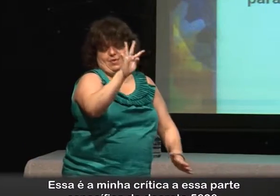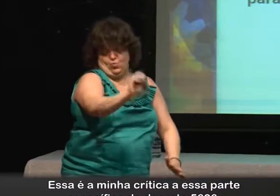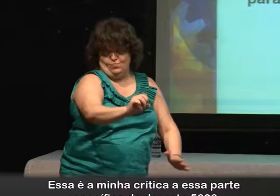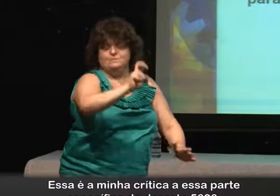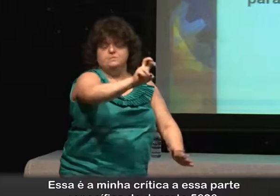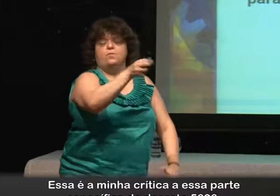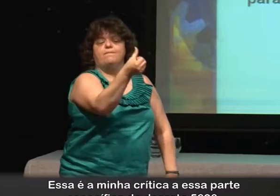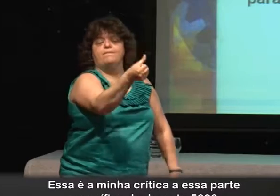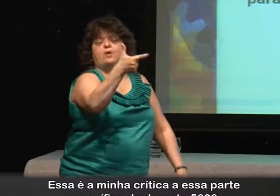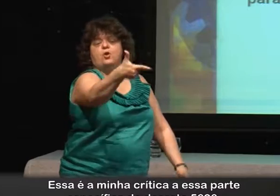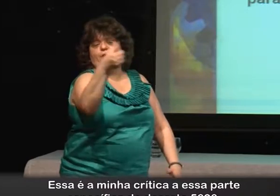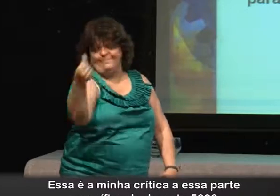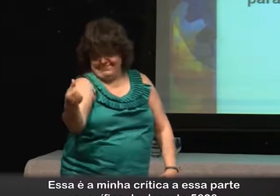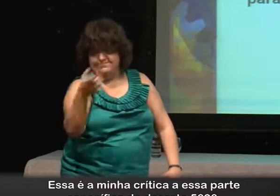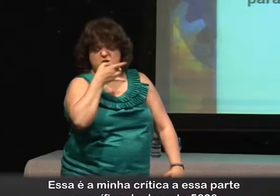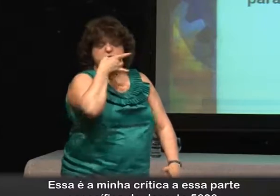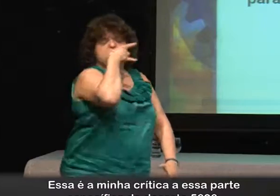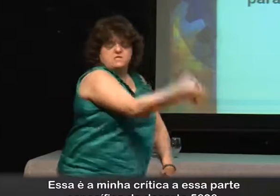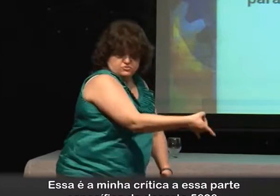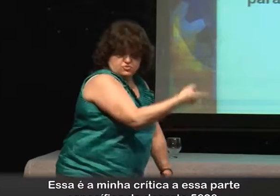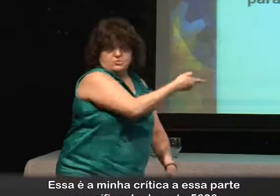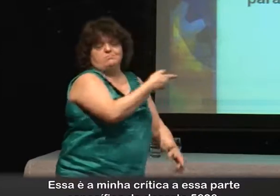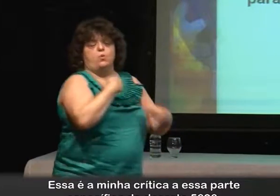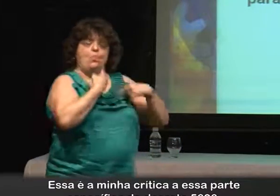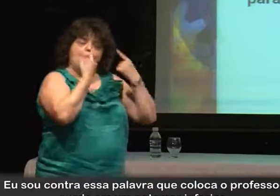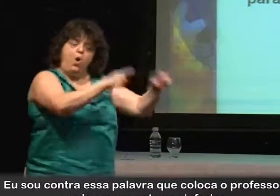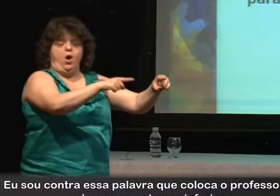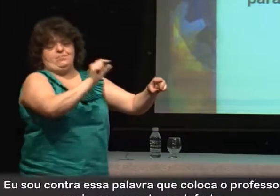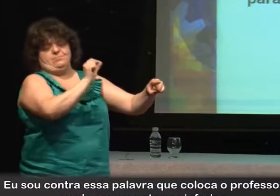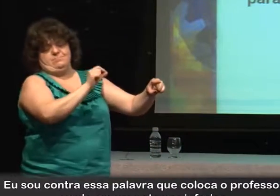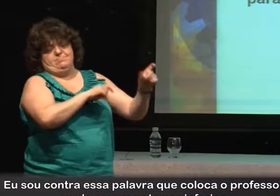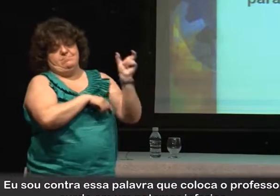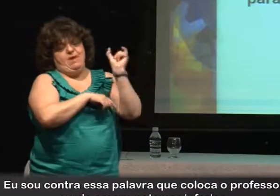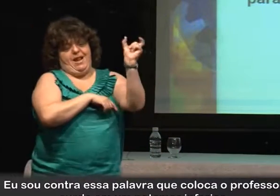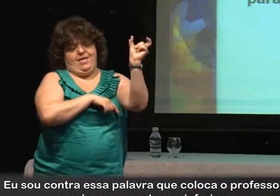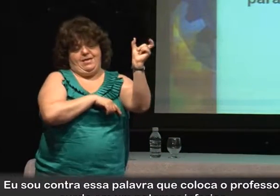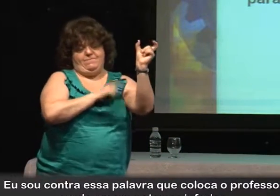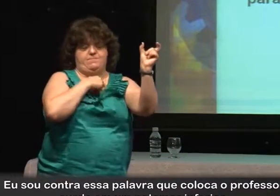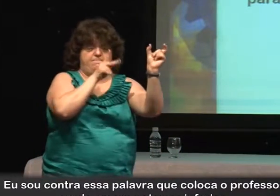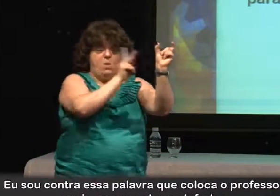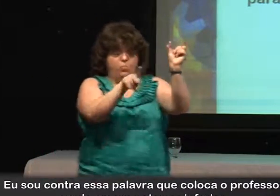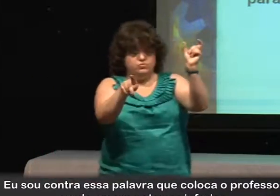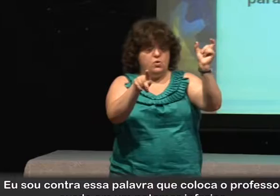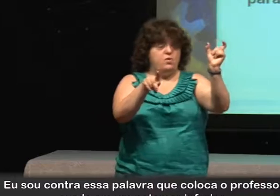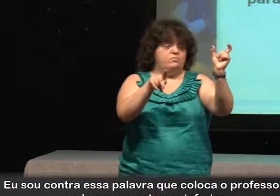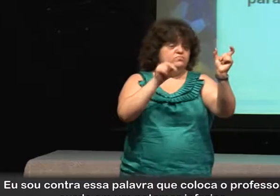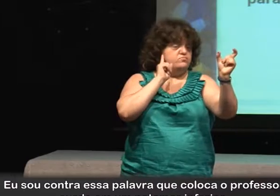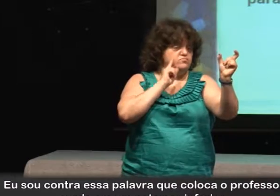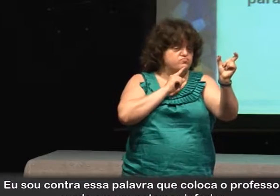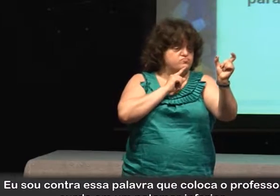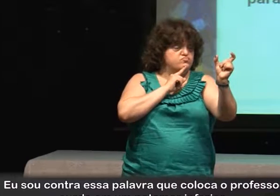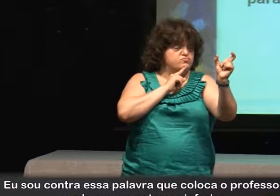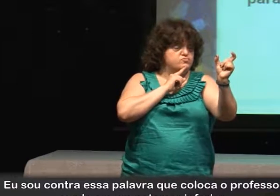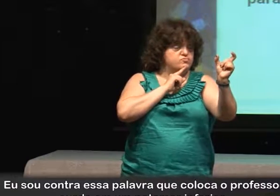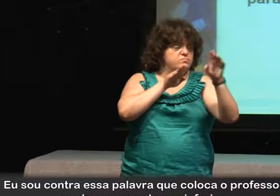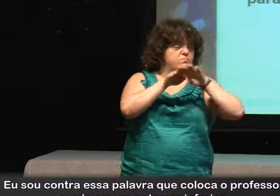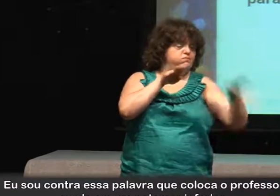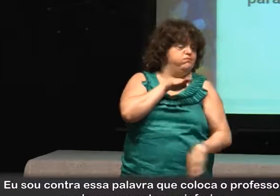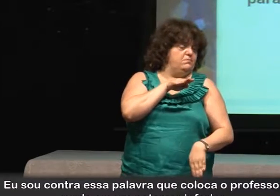parte específica do decreto 5626. Eu critico, eu sou contra essa palavra que diz que o professor